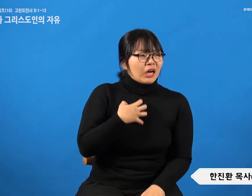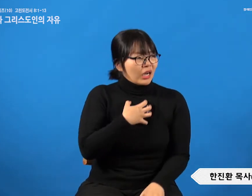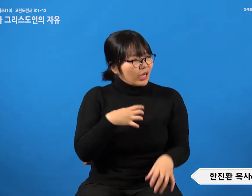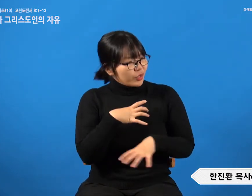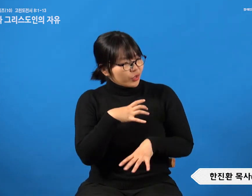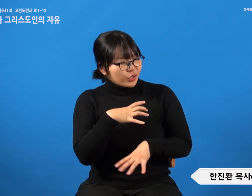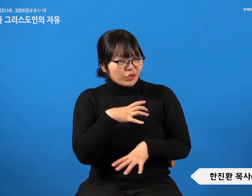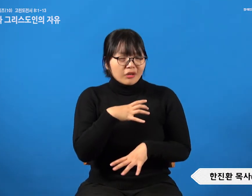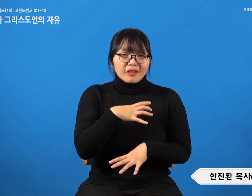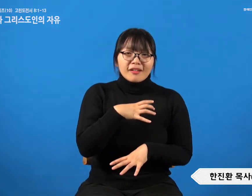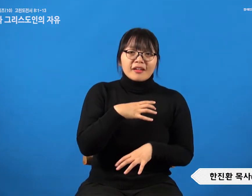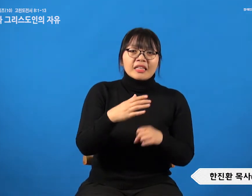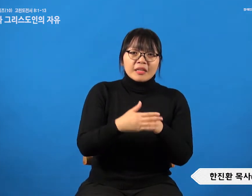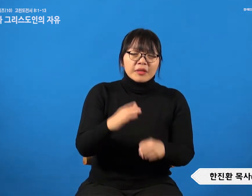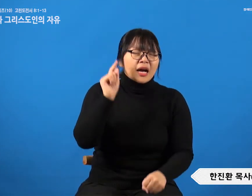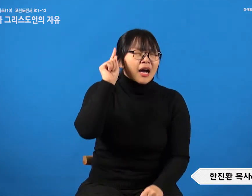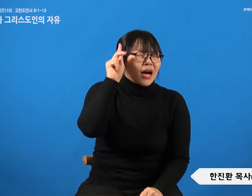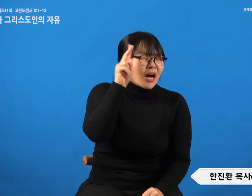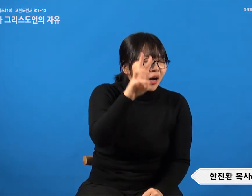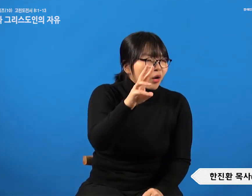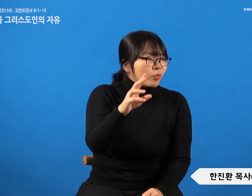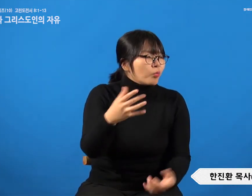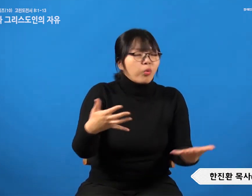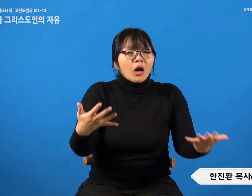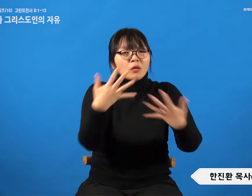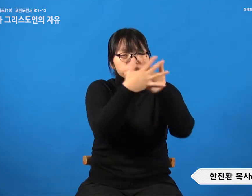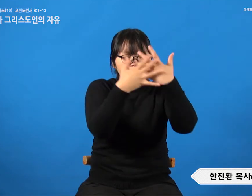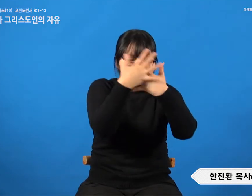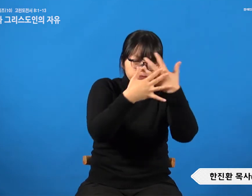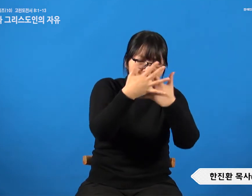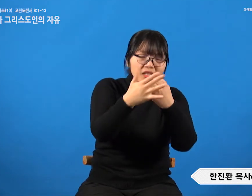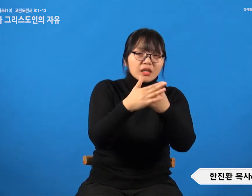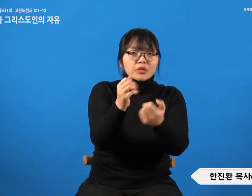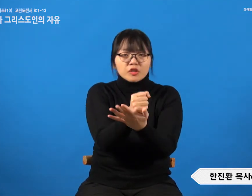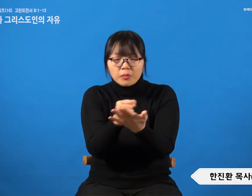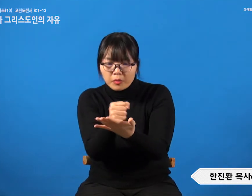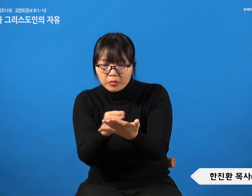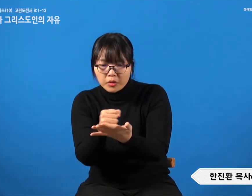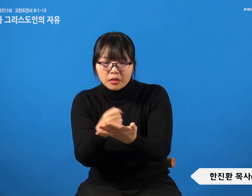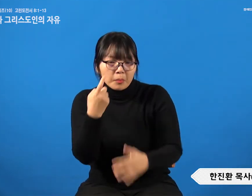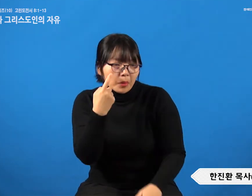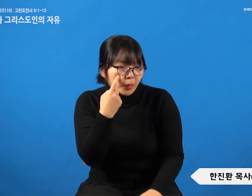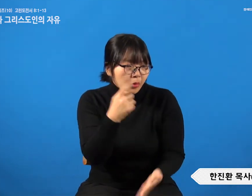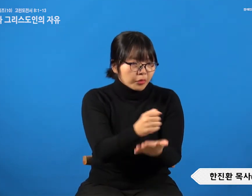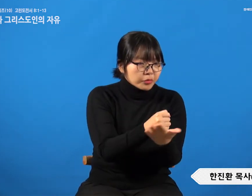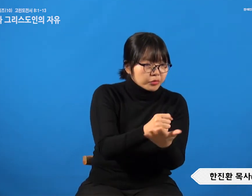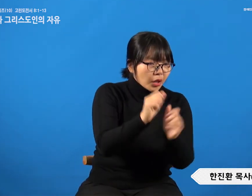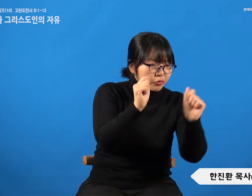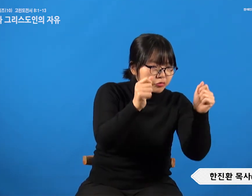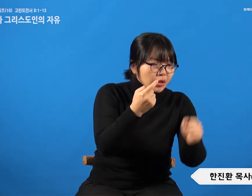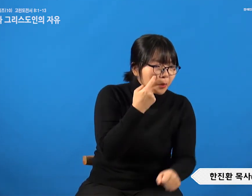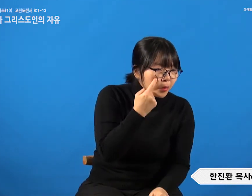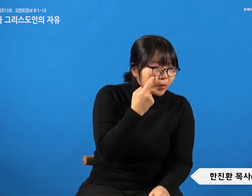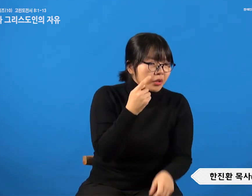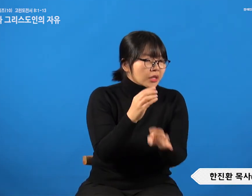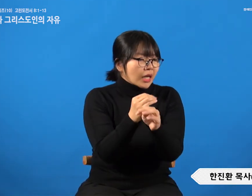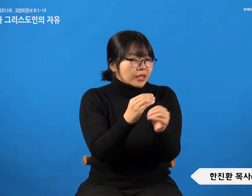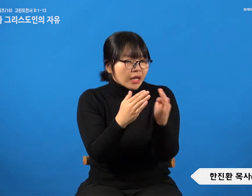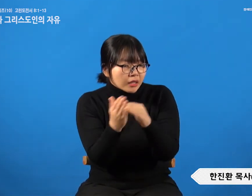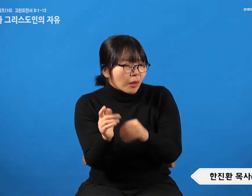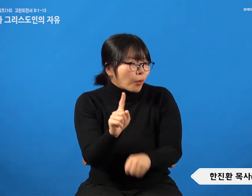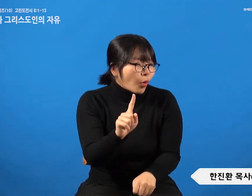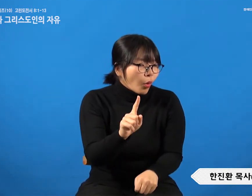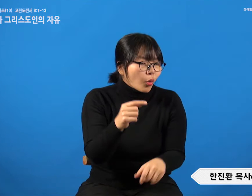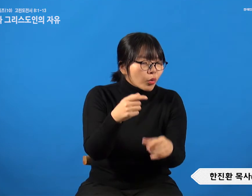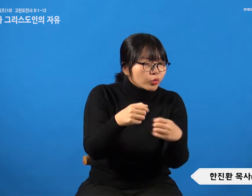두렵고, 그러니까 늘 점쟁이를 찾아야 되고, 운세도 봐야 되고, 궁합도 봐야 되고, 이사 날짜도 잡아야